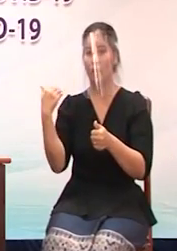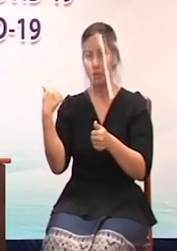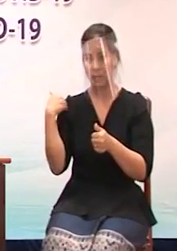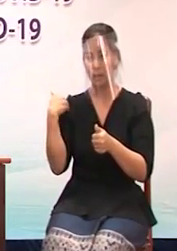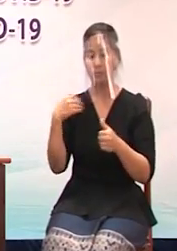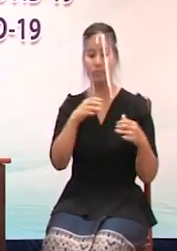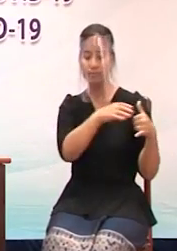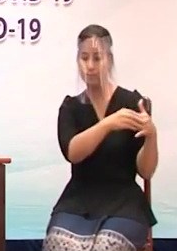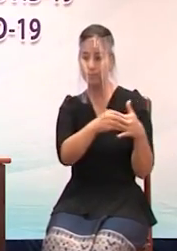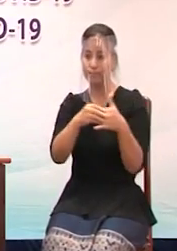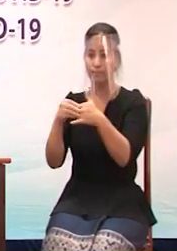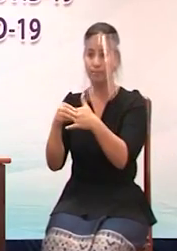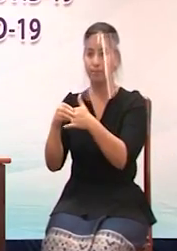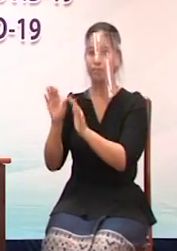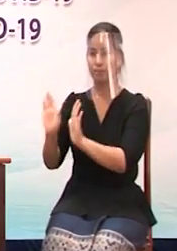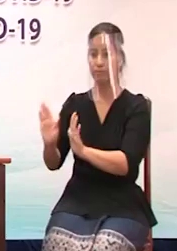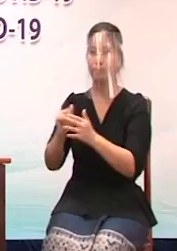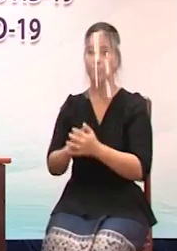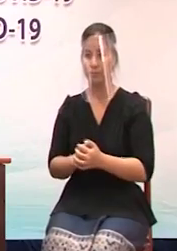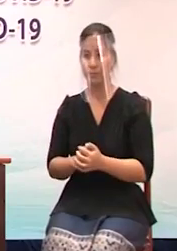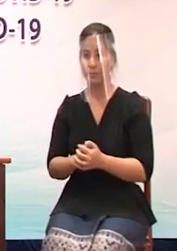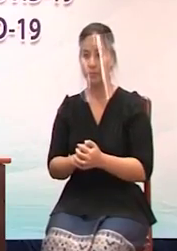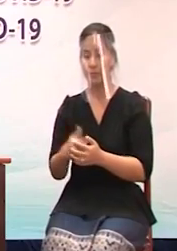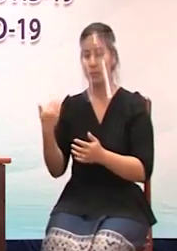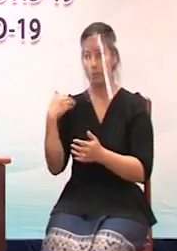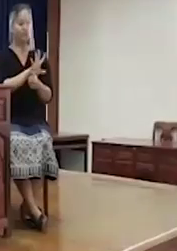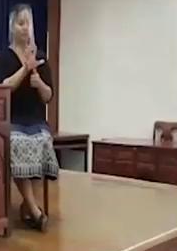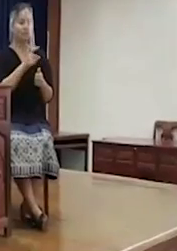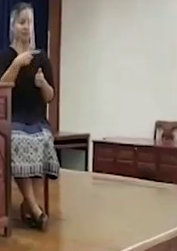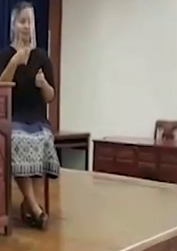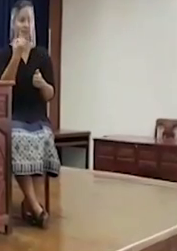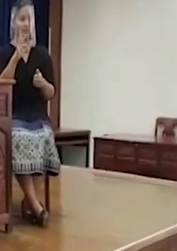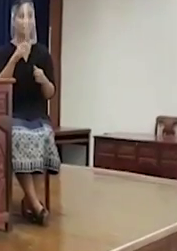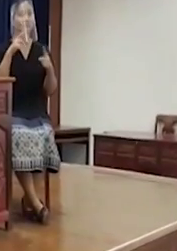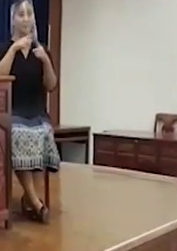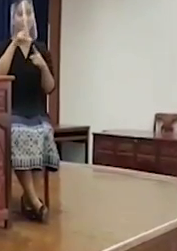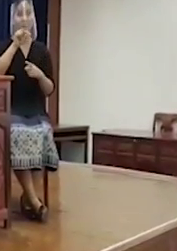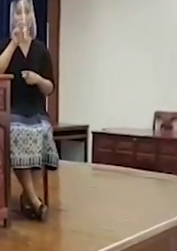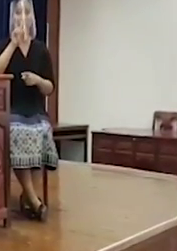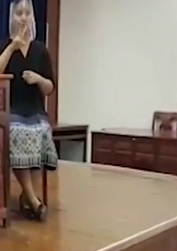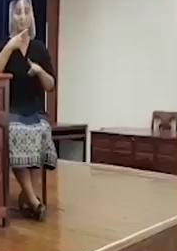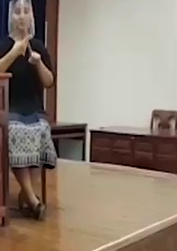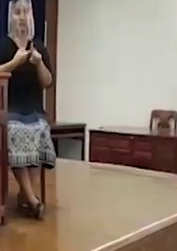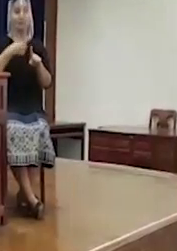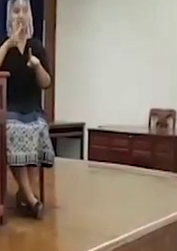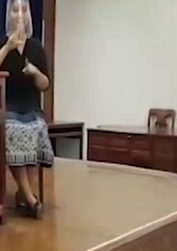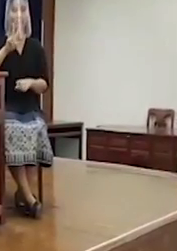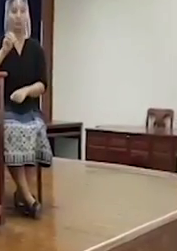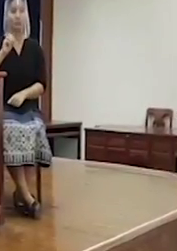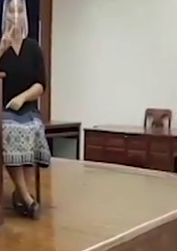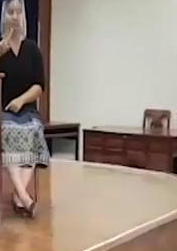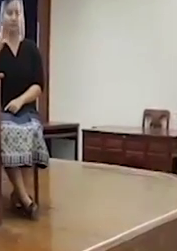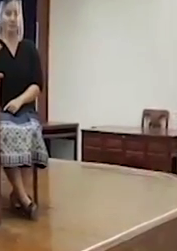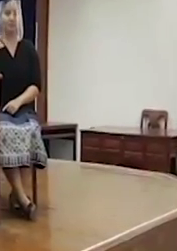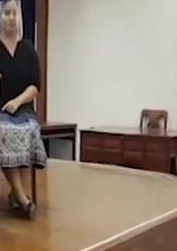ายนกวดพบผู้ติดเชื้อใหม่6คนในนี้อยู่แขวงบ่อแก้ว1คนนครหลวงเวียงจันทน์4คนและแขวงสวรรณเขต